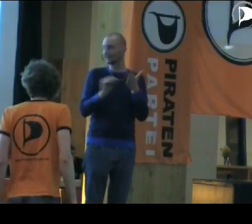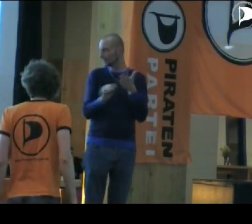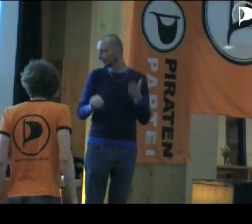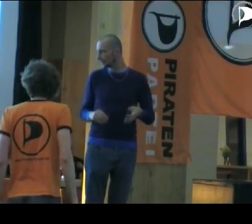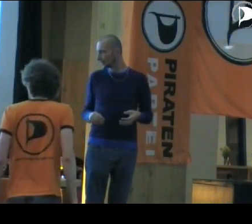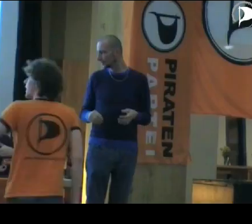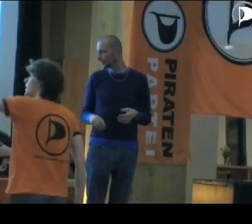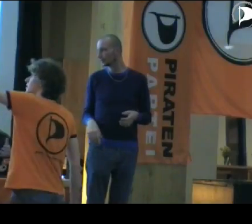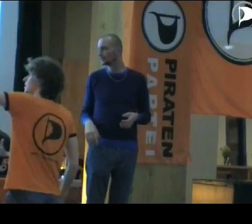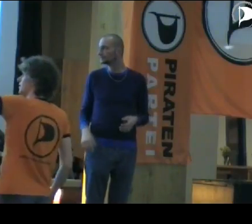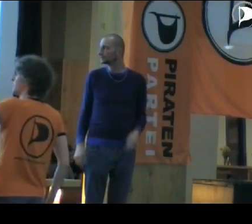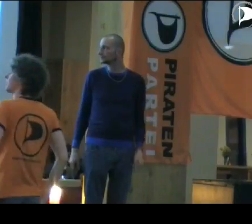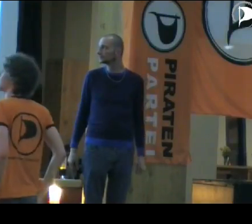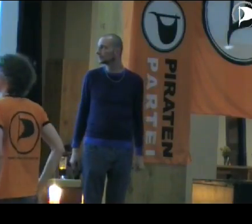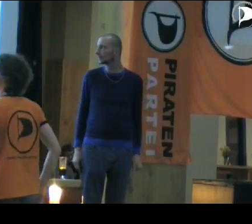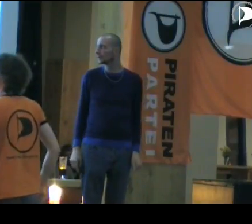ja